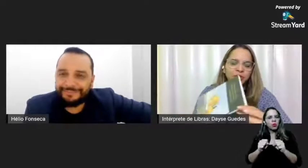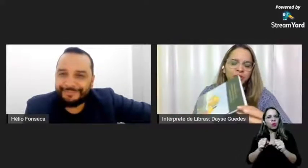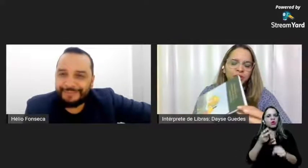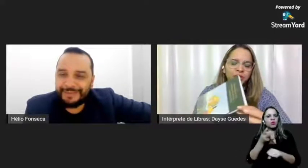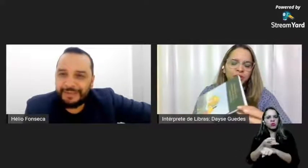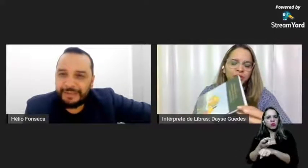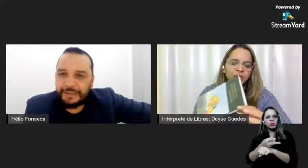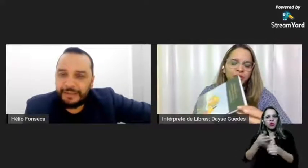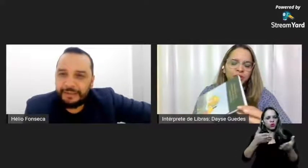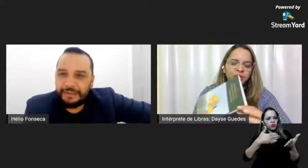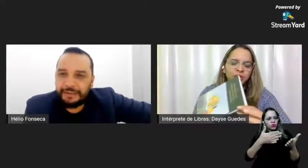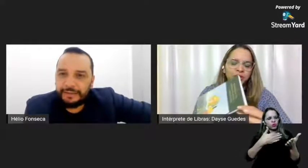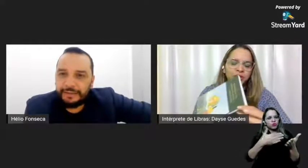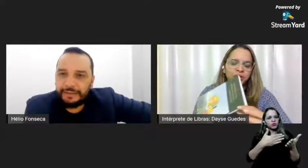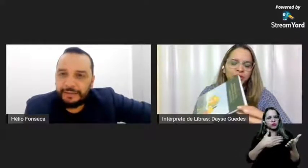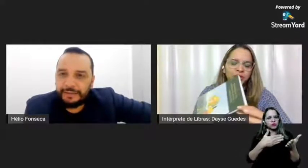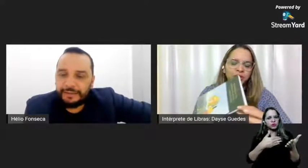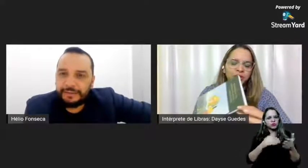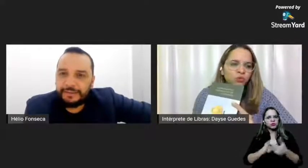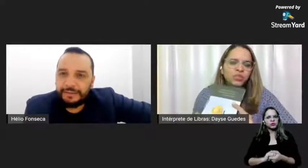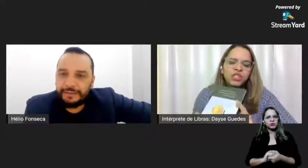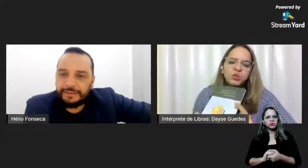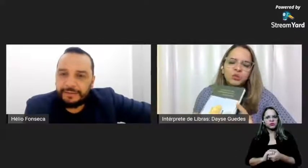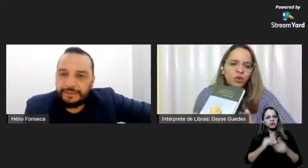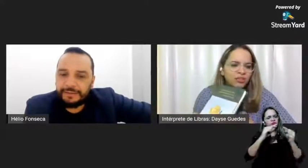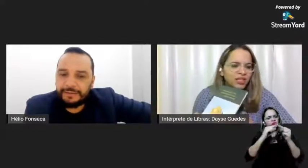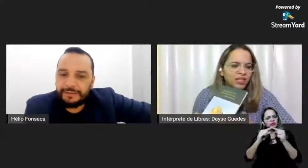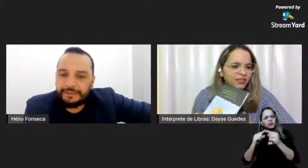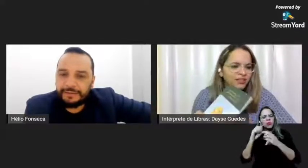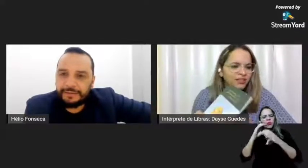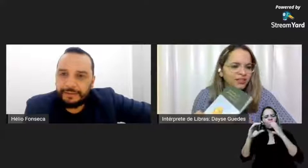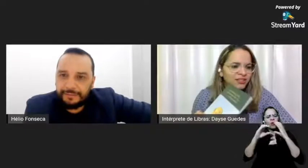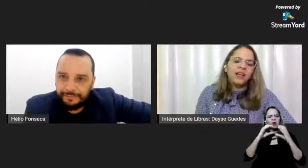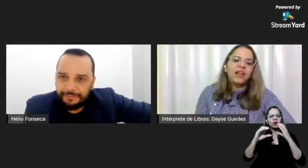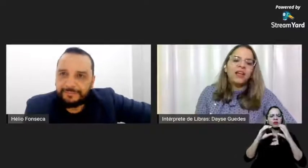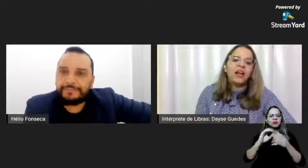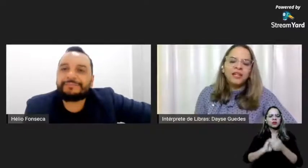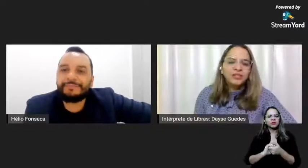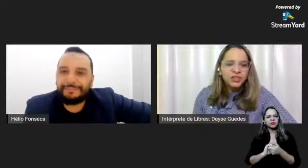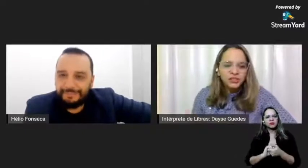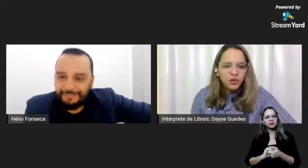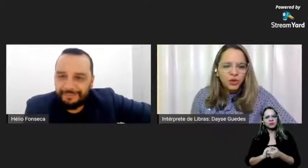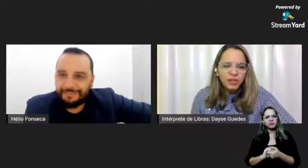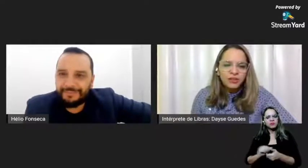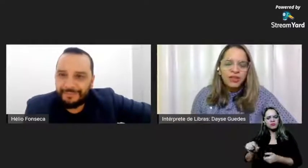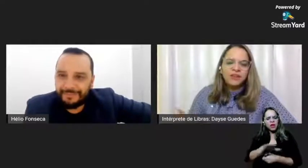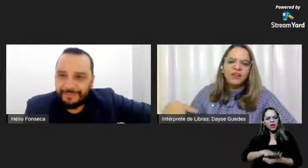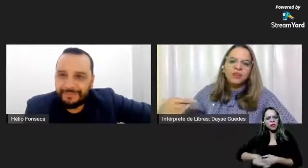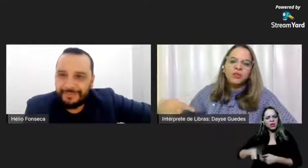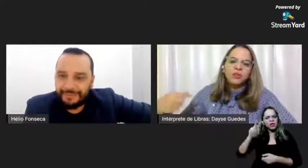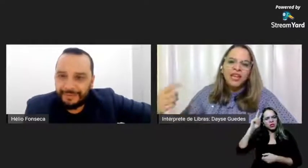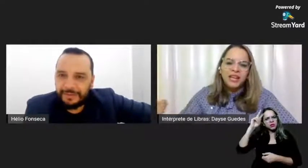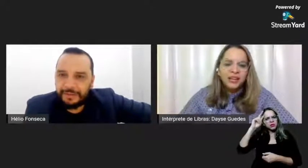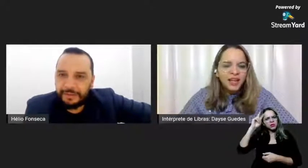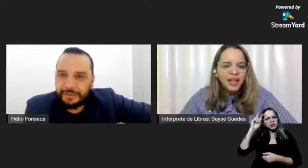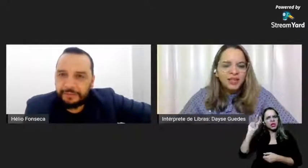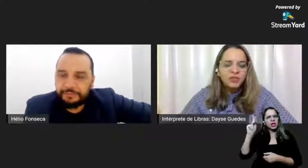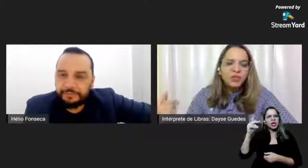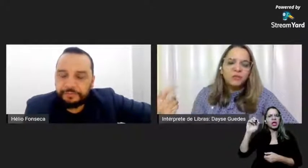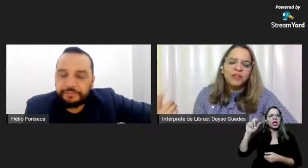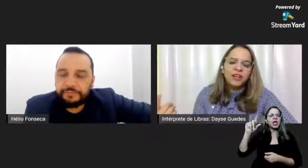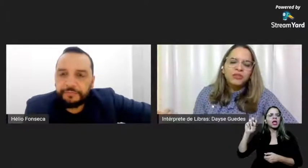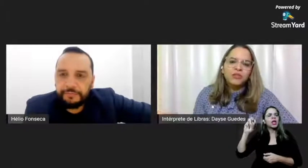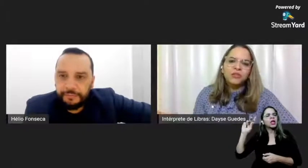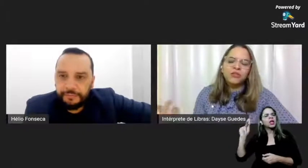procurar também no livro dele, em tudo. Os tipos de comunicação, a parte da história, falando sobre Helen